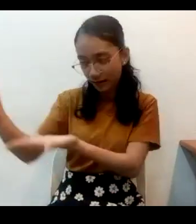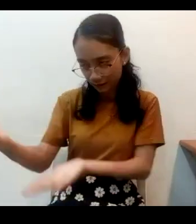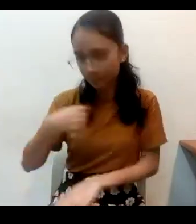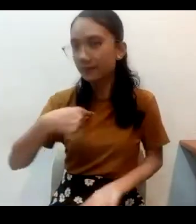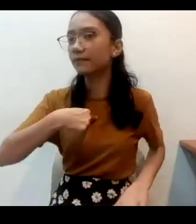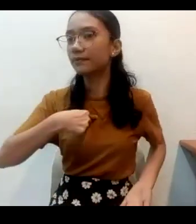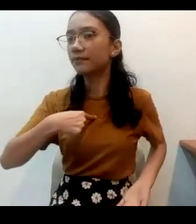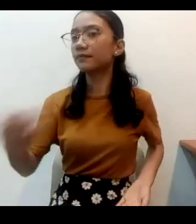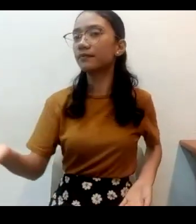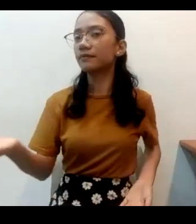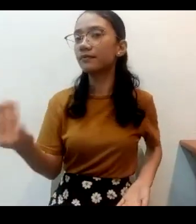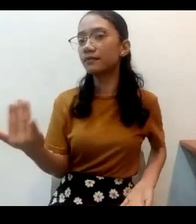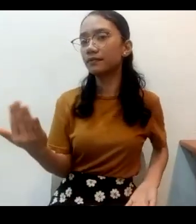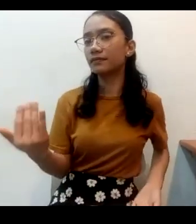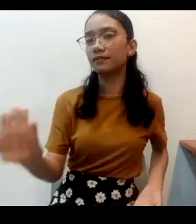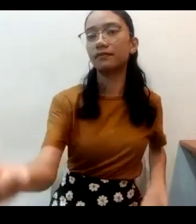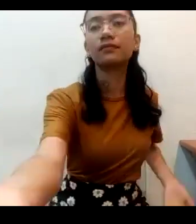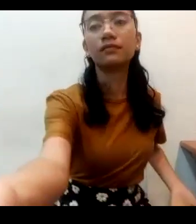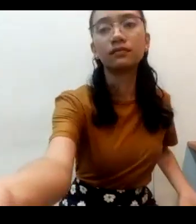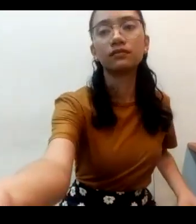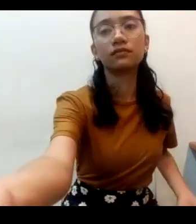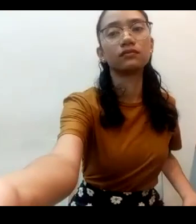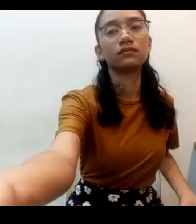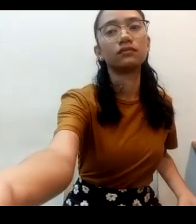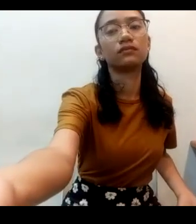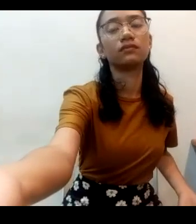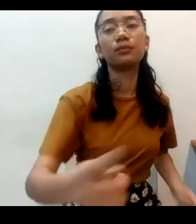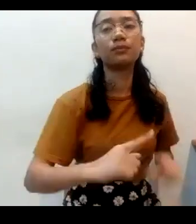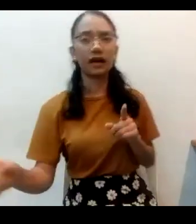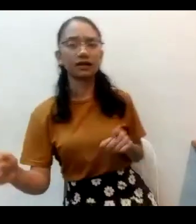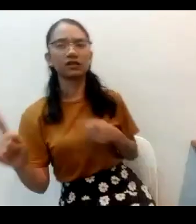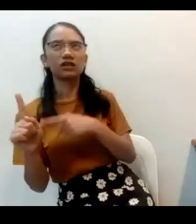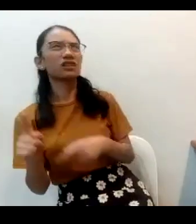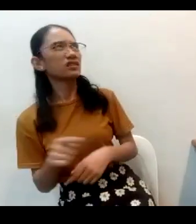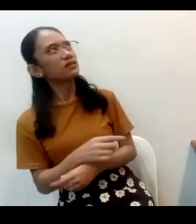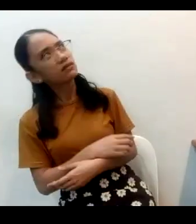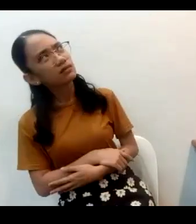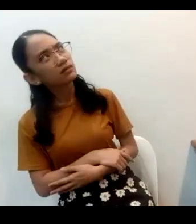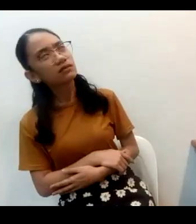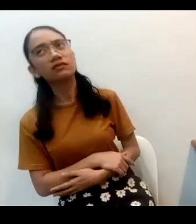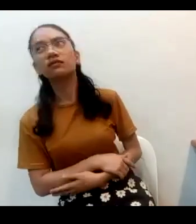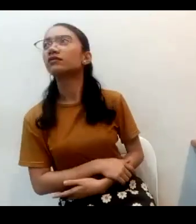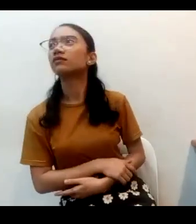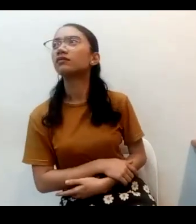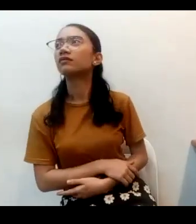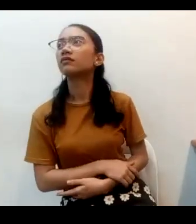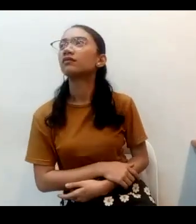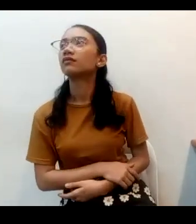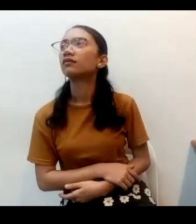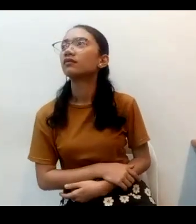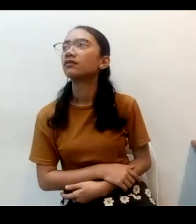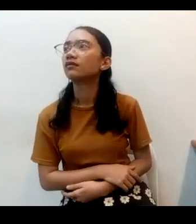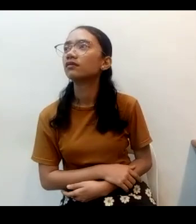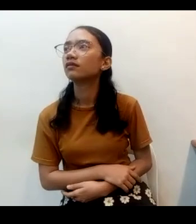amin yung pera namin. But at the time, when he looked back, they have a great compassion because he looks